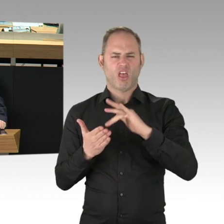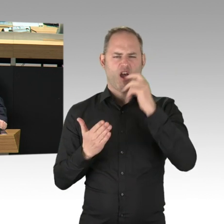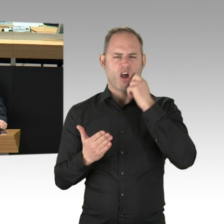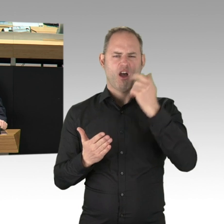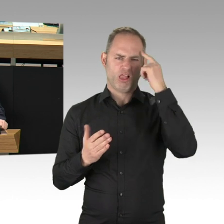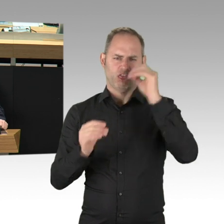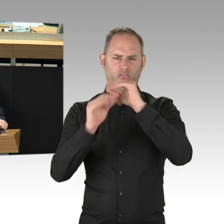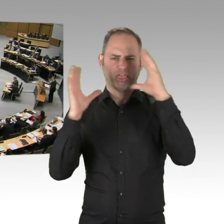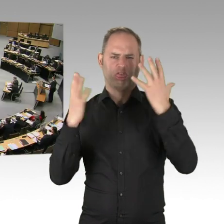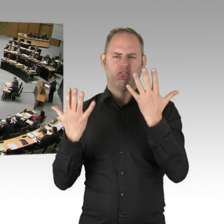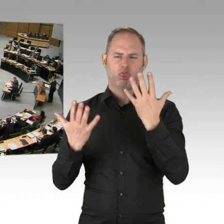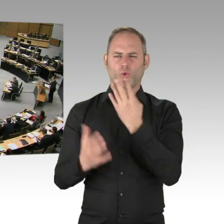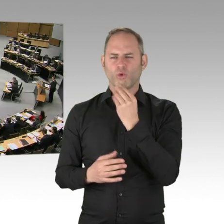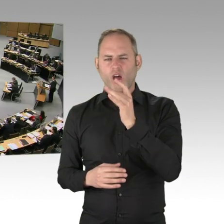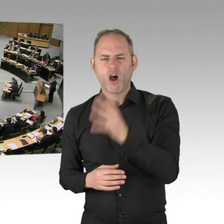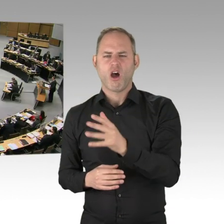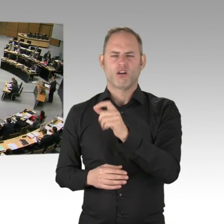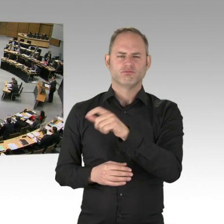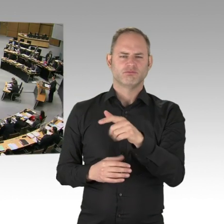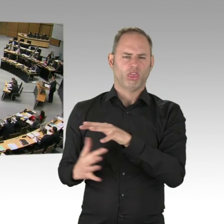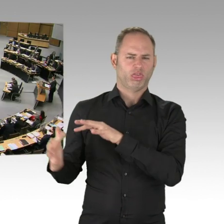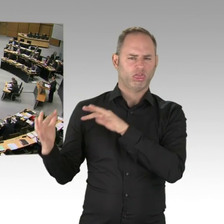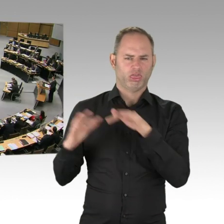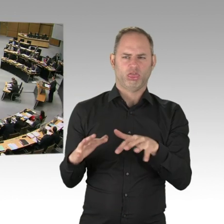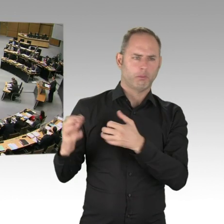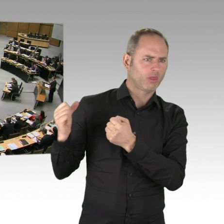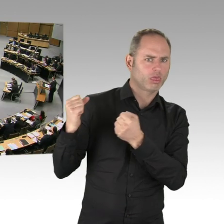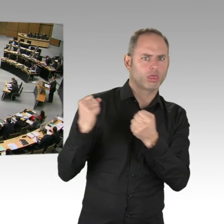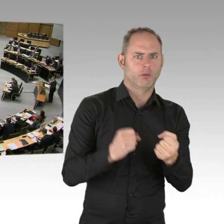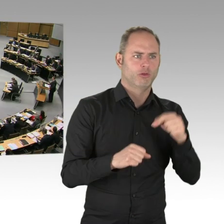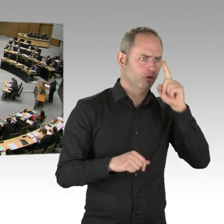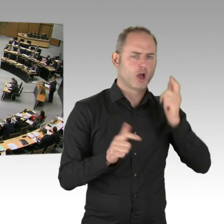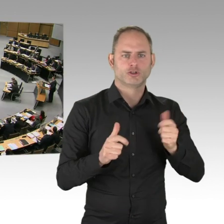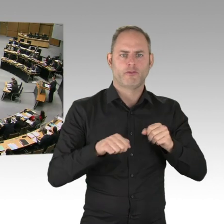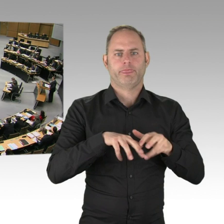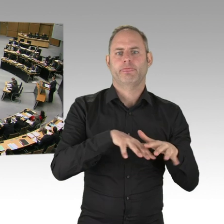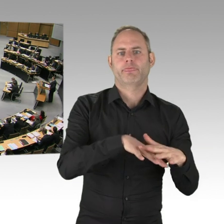Die AfD fordert zudem wirksame Sofortmaßnahmen